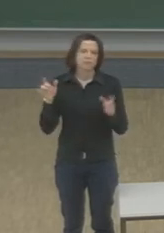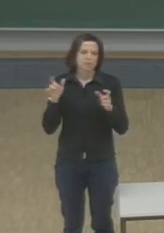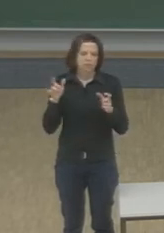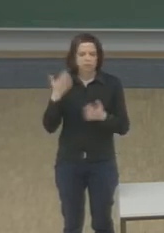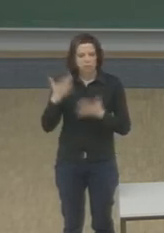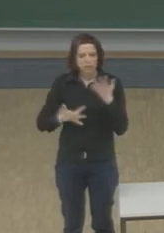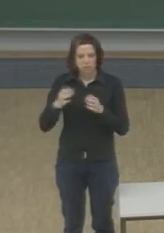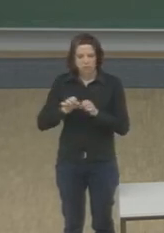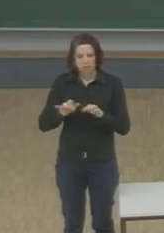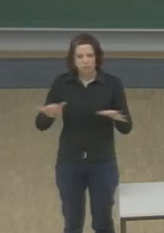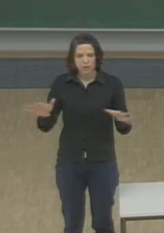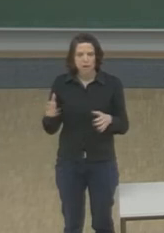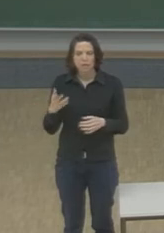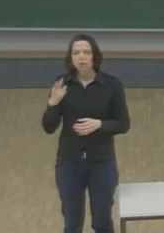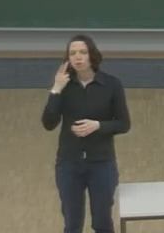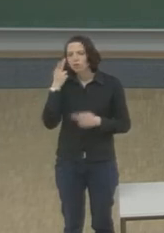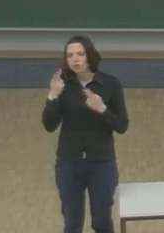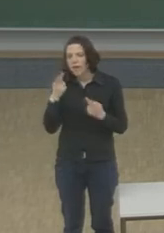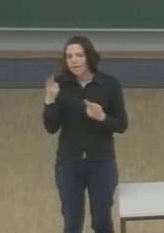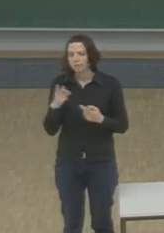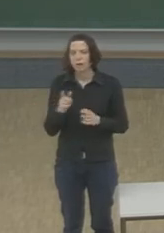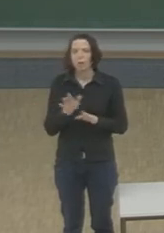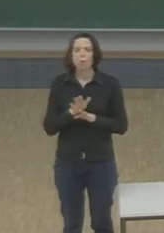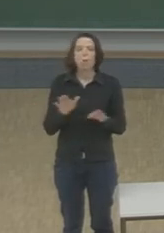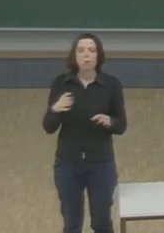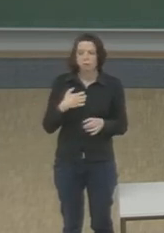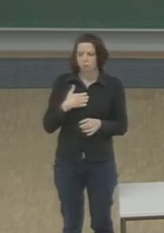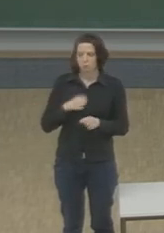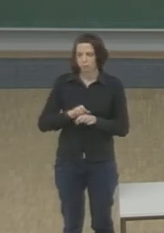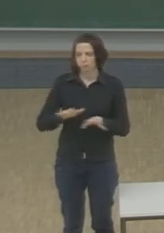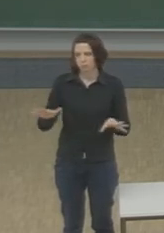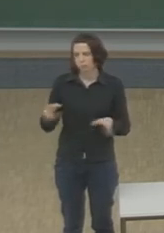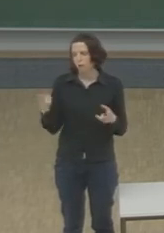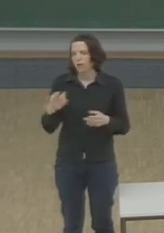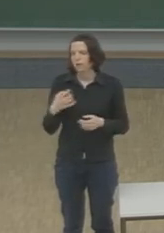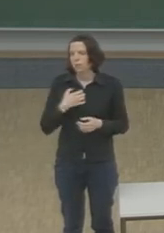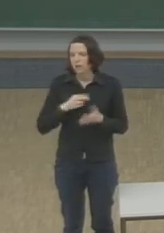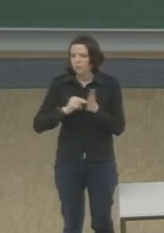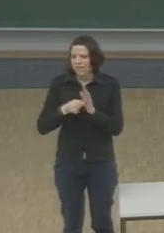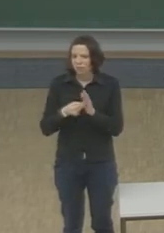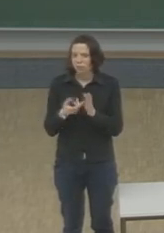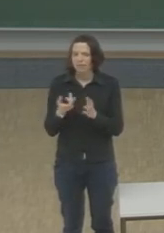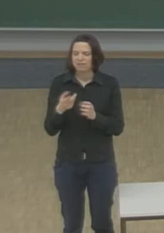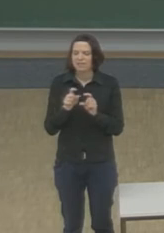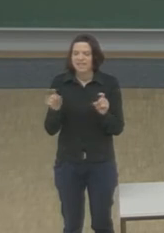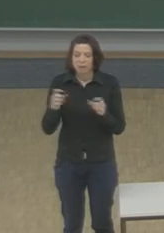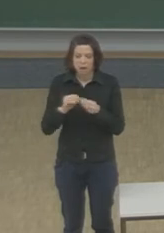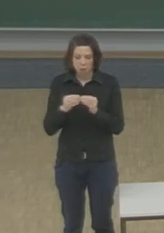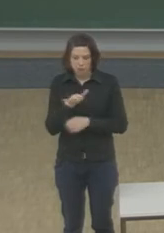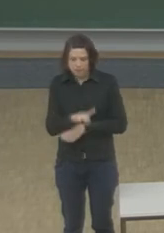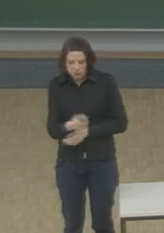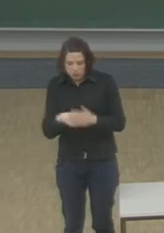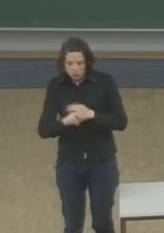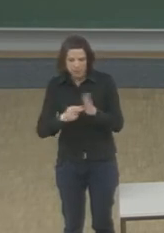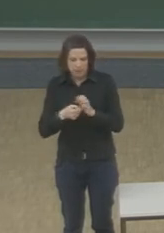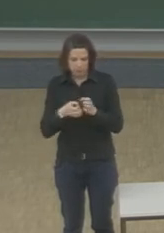als scheinbar unproblematischer bzw. nicht mehr zu problematisierender Technologie vertrauende Gesellschaft